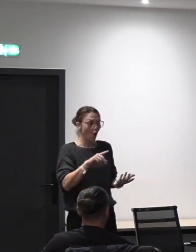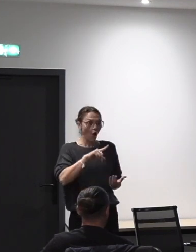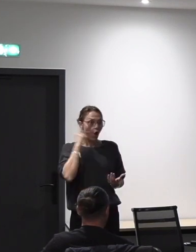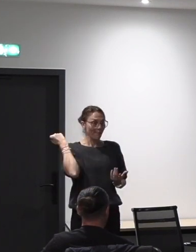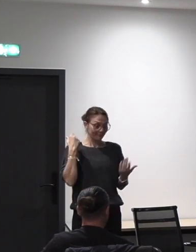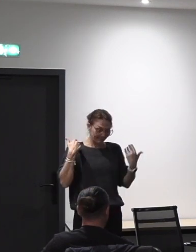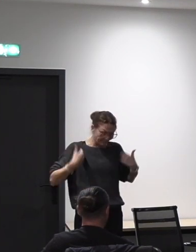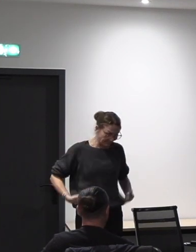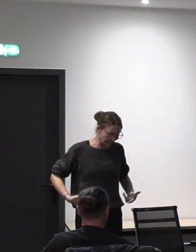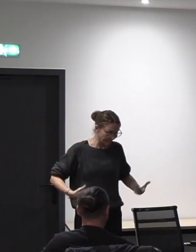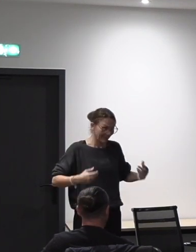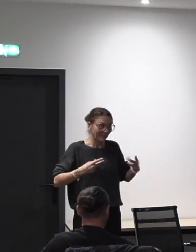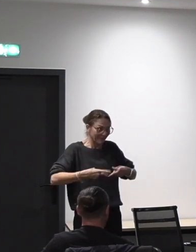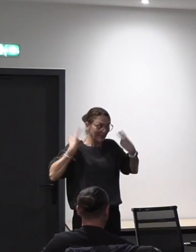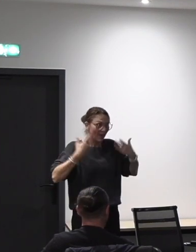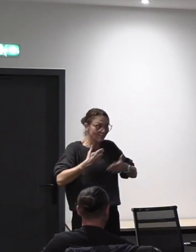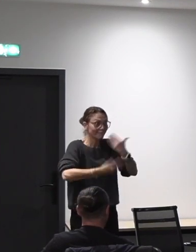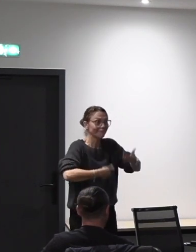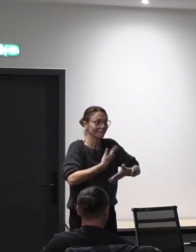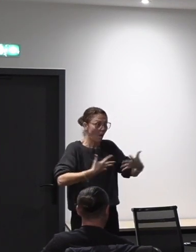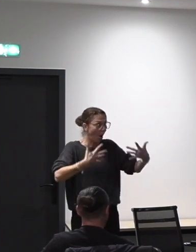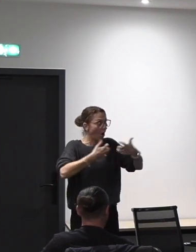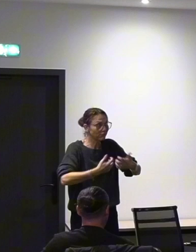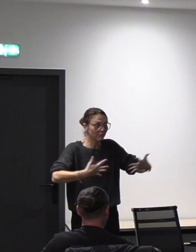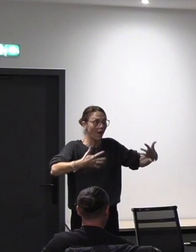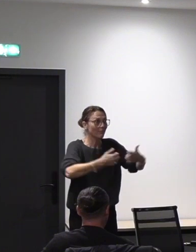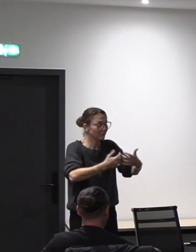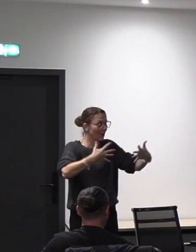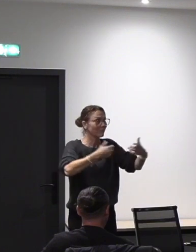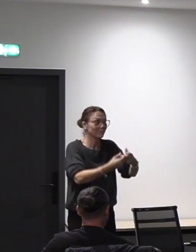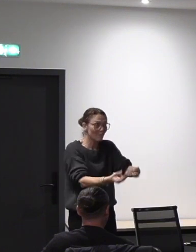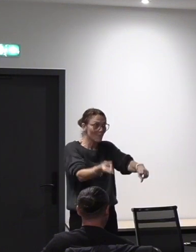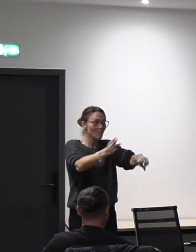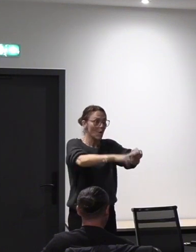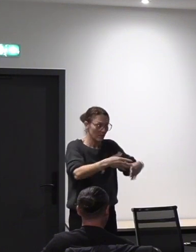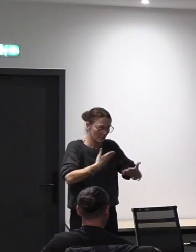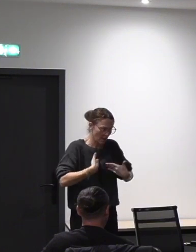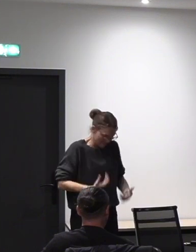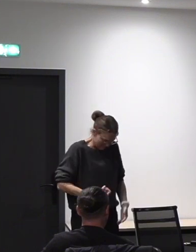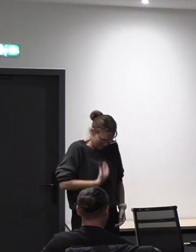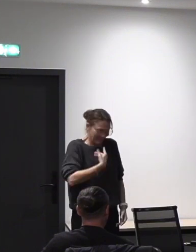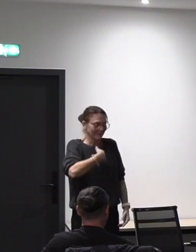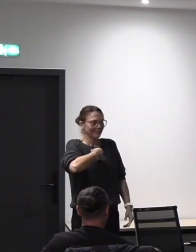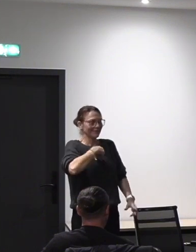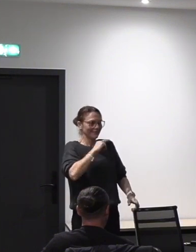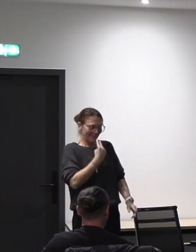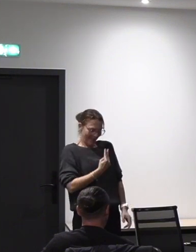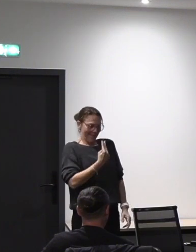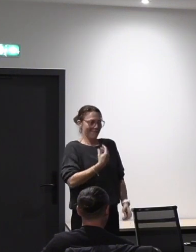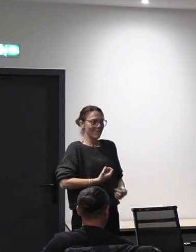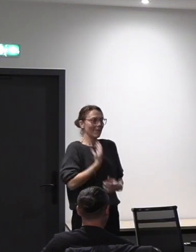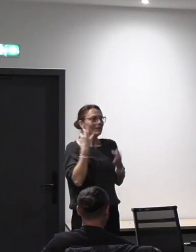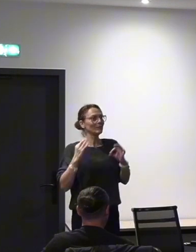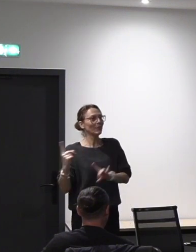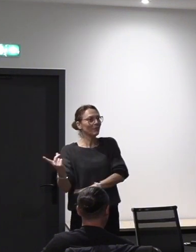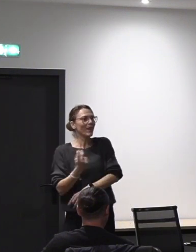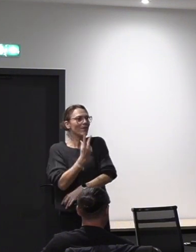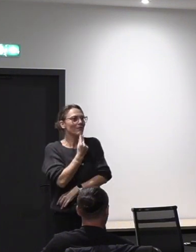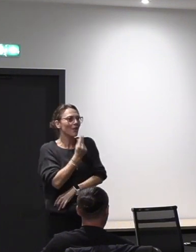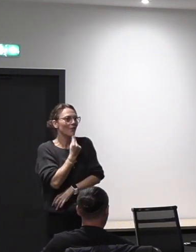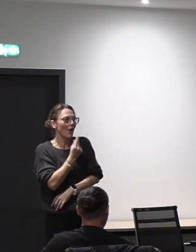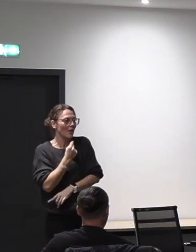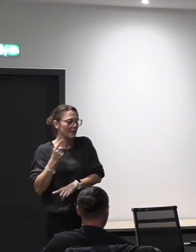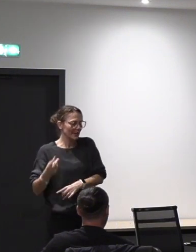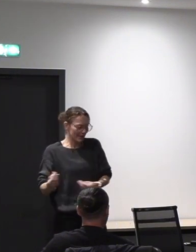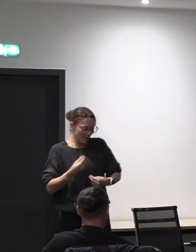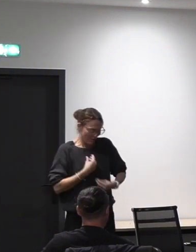peut nous arriver plein d'accidents. Et cette blessure narcissique, comme le dit Freud, cette Hyphlogiskeit,